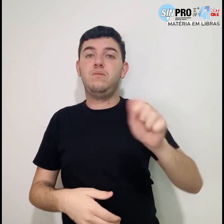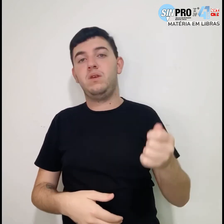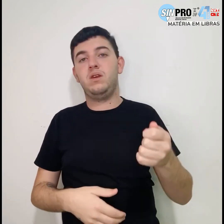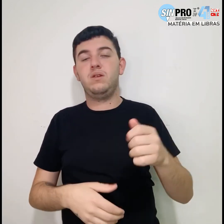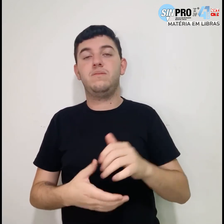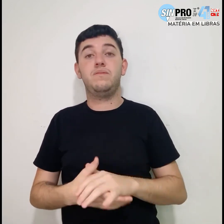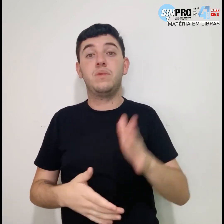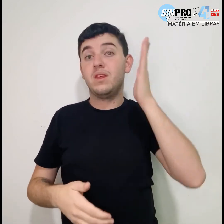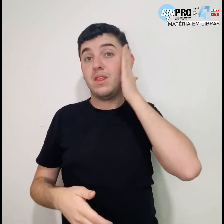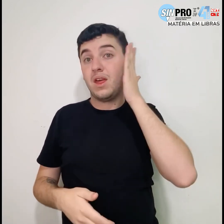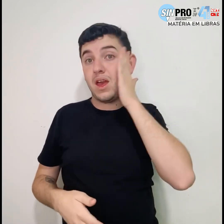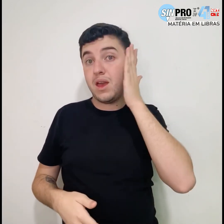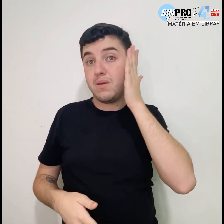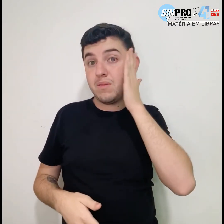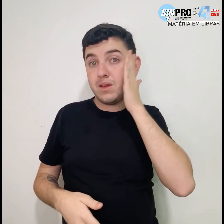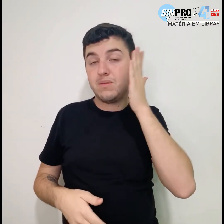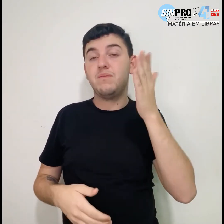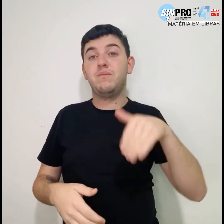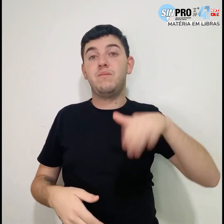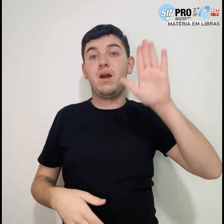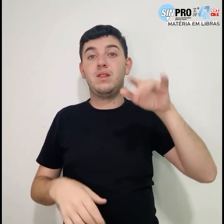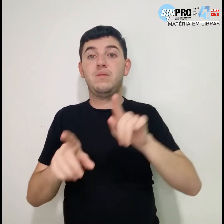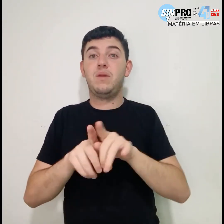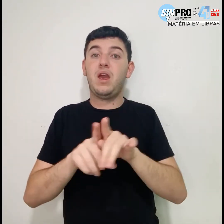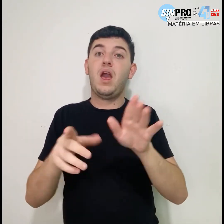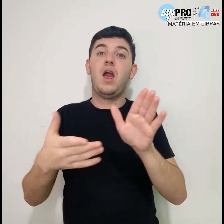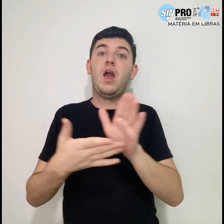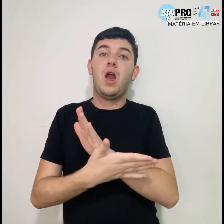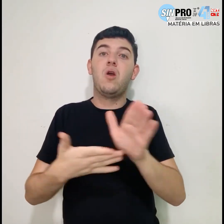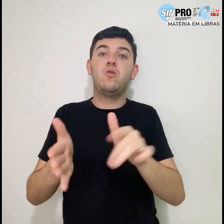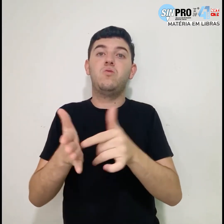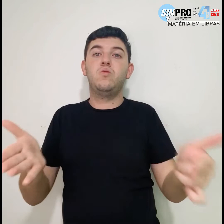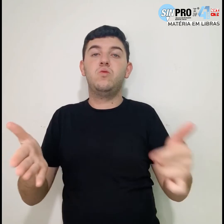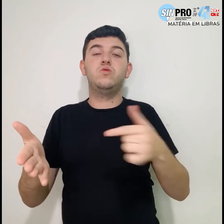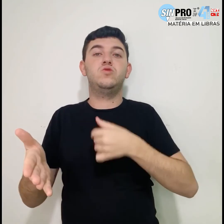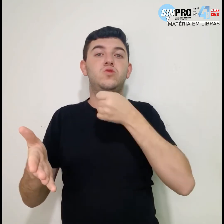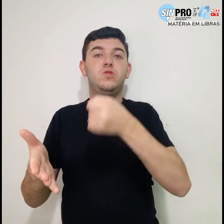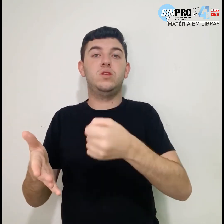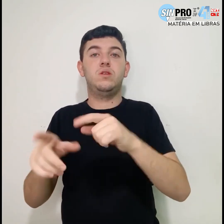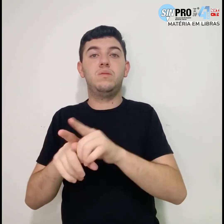Os órgãos de imprensa estão usando métricas para tentar corrigir esses desvios do governo Bolsonaro.